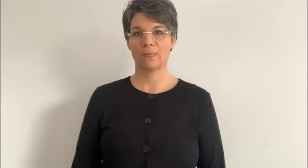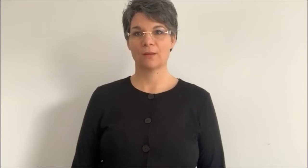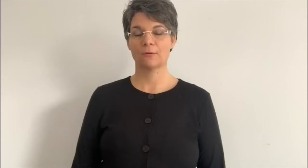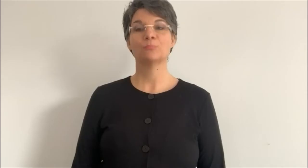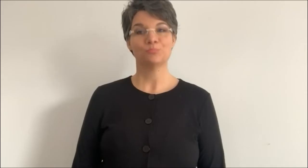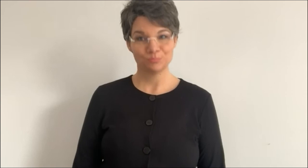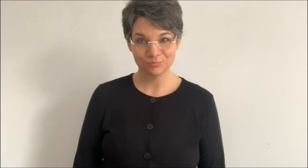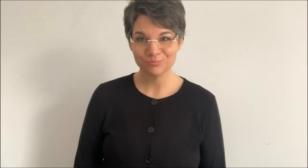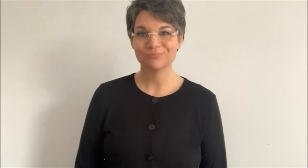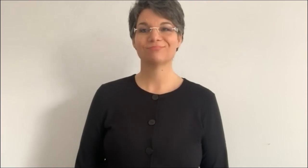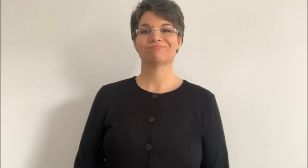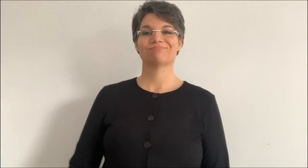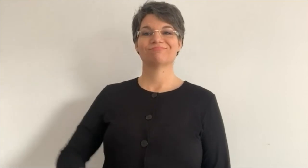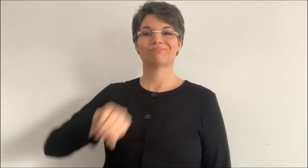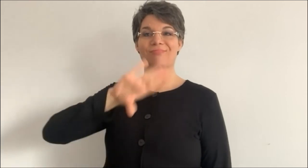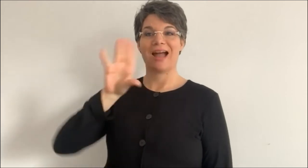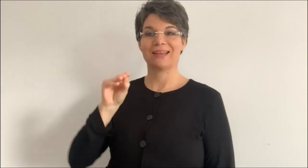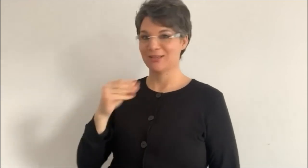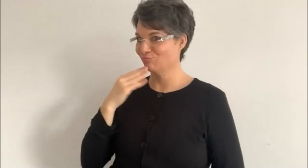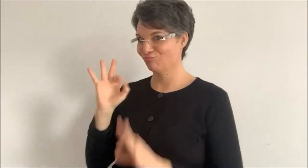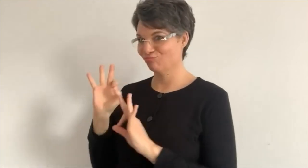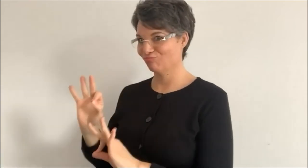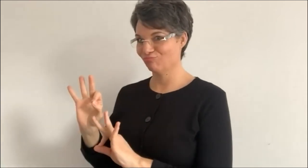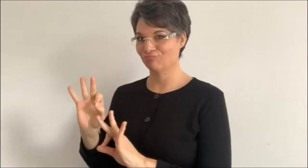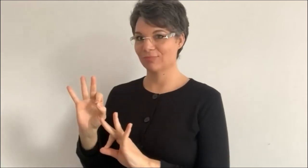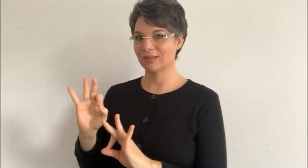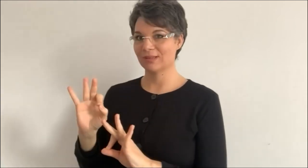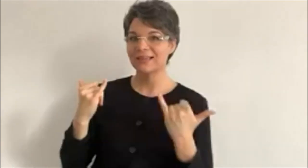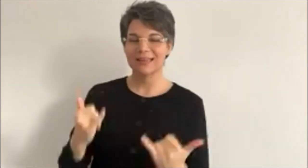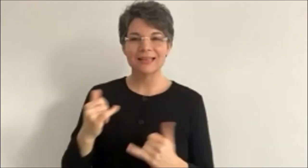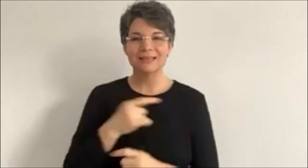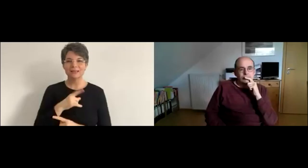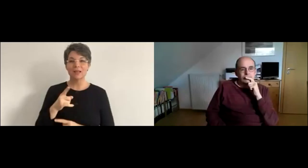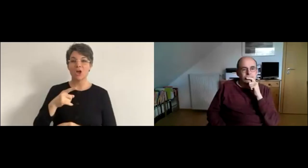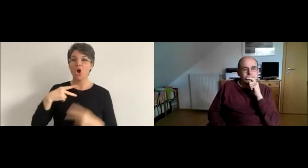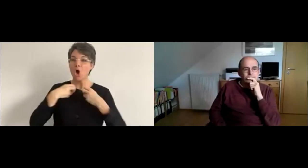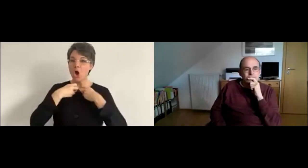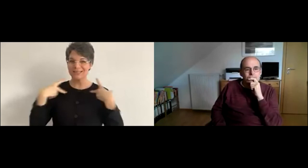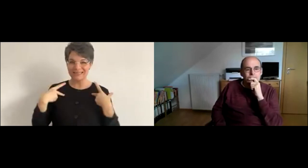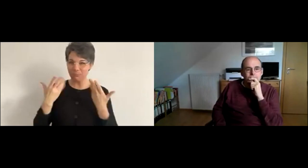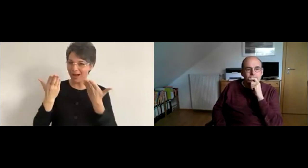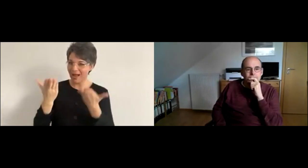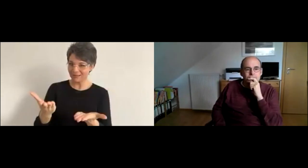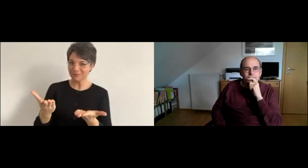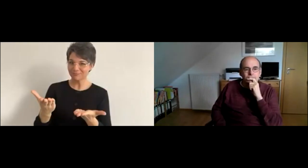Gut. Dann hätten wir eine Frage von Horst Siebrand.